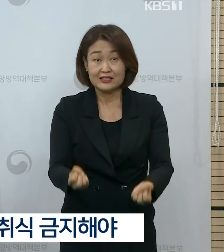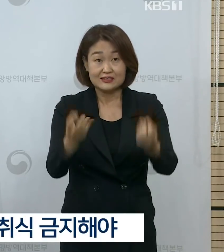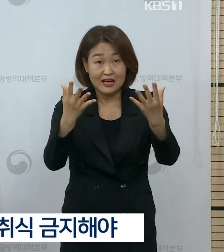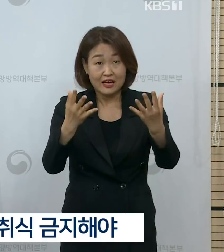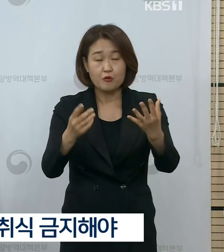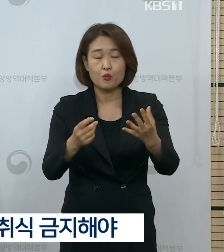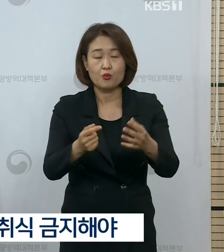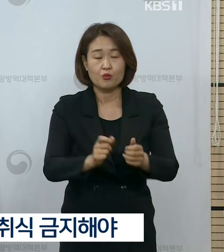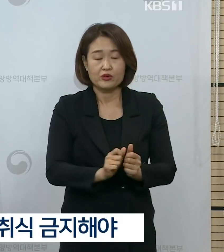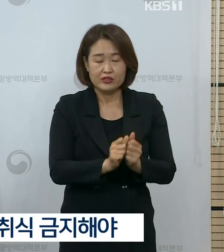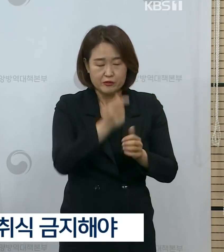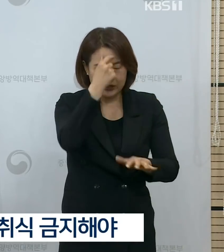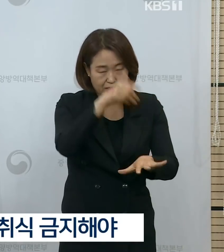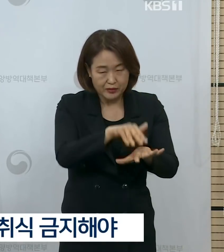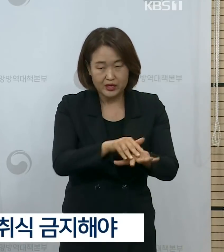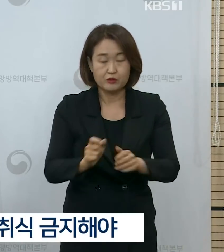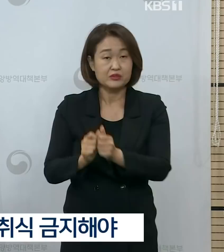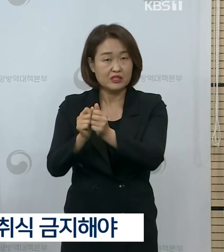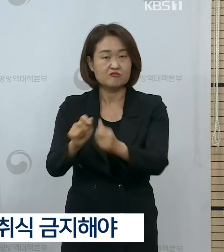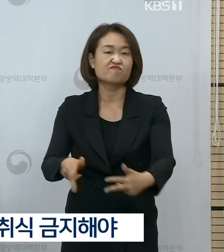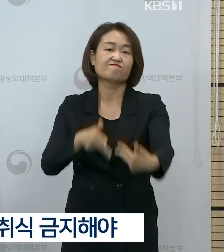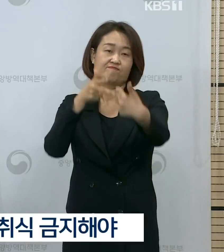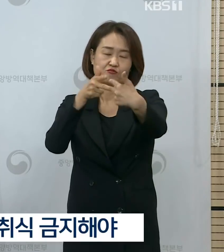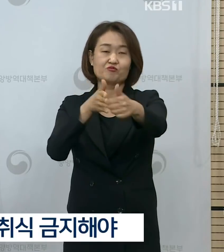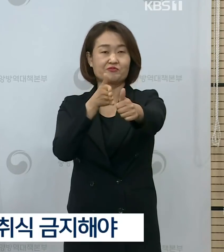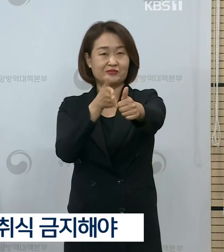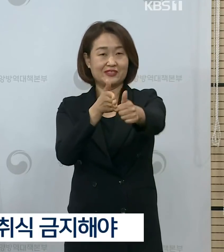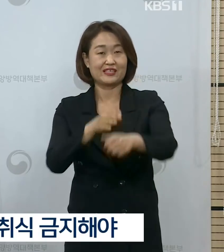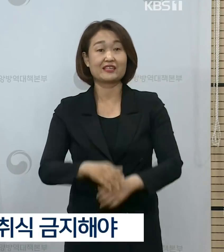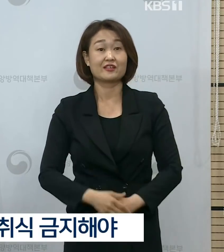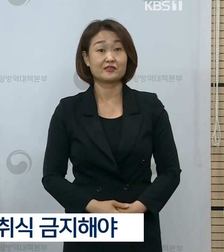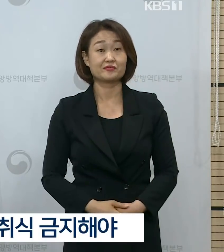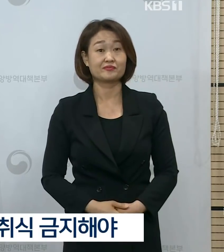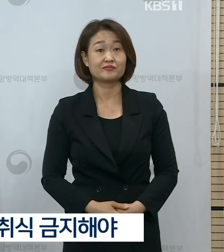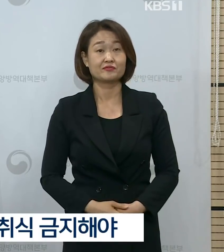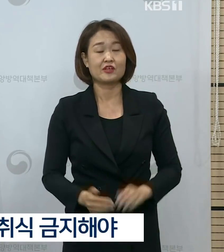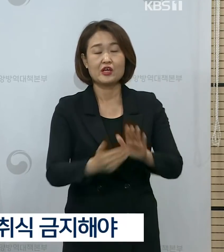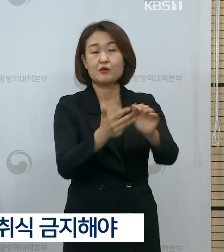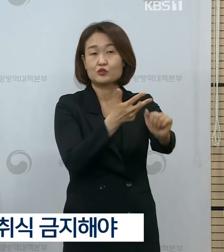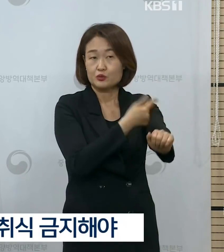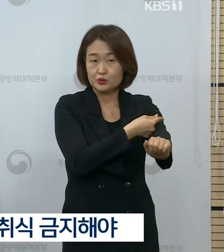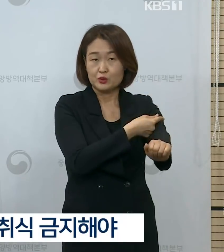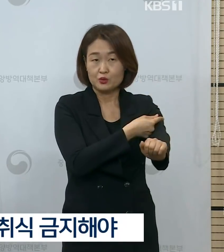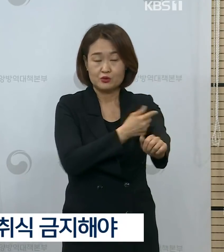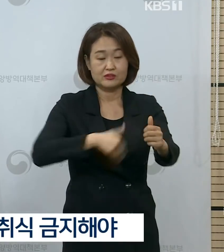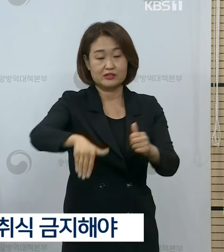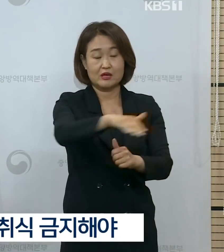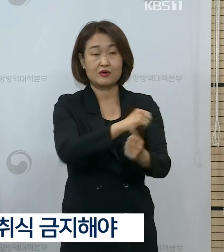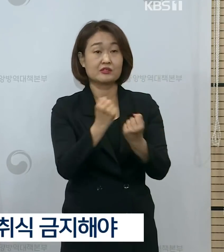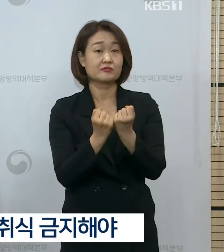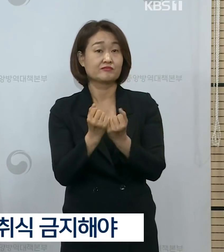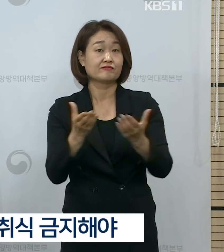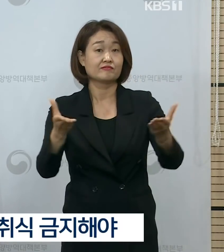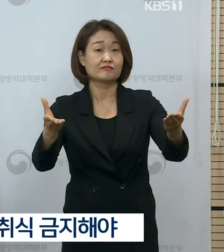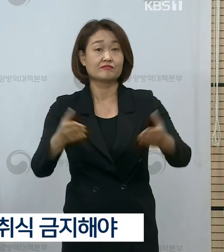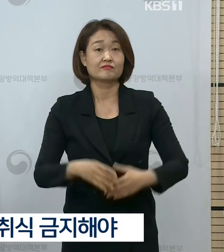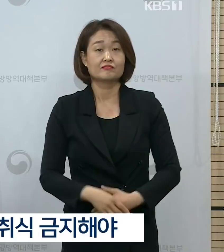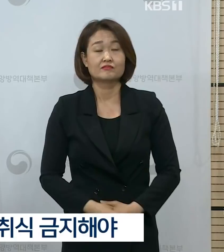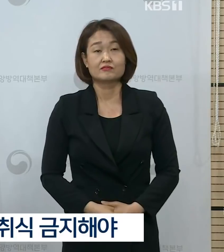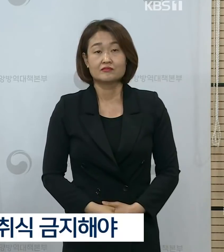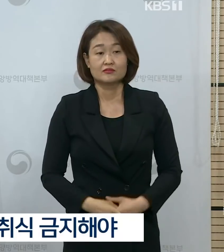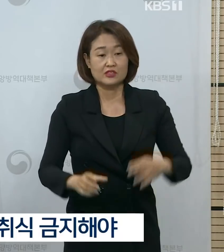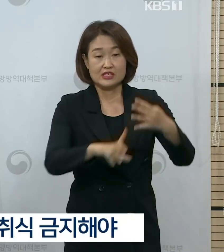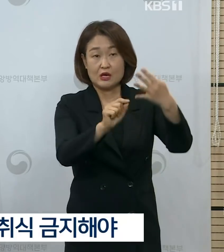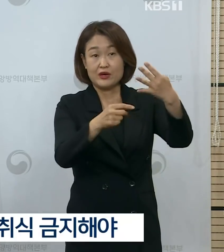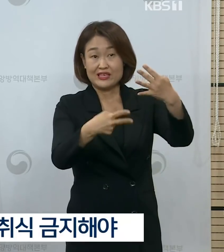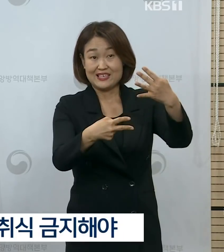기쁨을 나눠주시기를 당부를 드리겠습니다. 다음은 예방접종 접종 현황에 대해서 설명드리겠습니다.